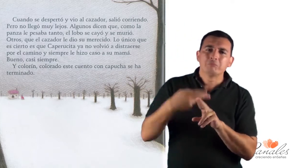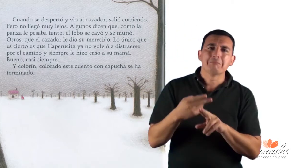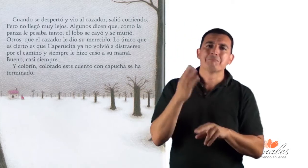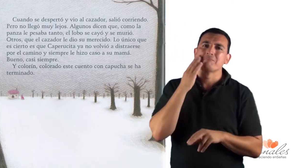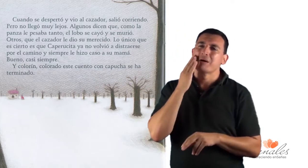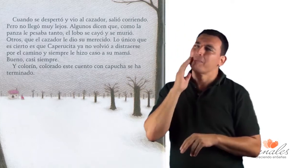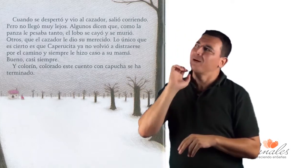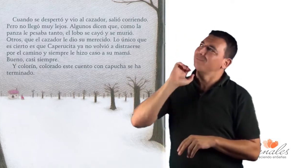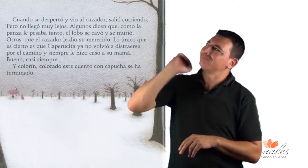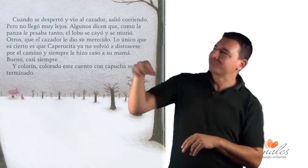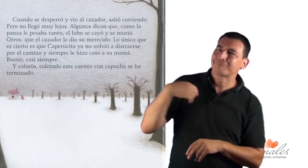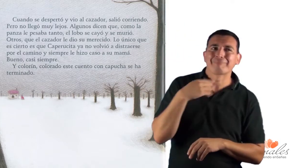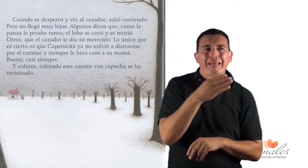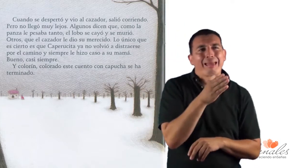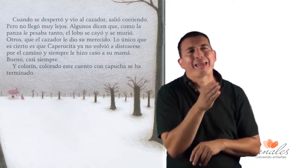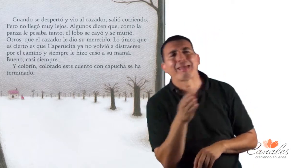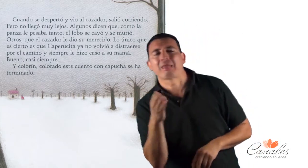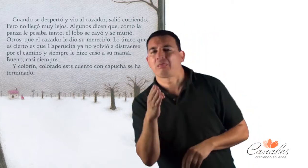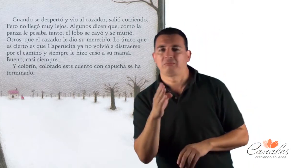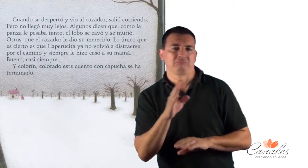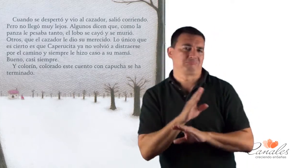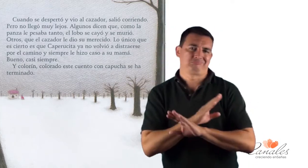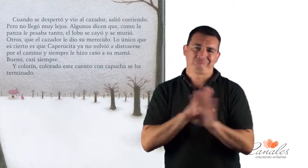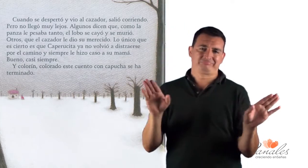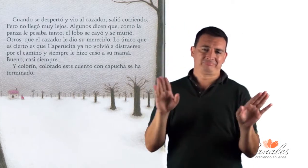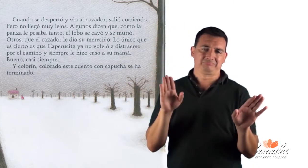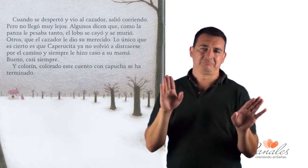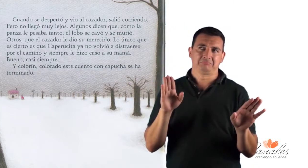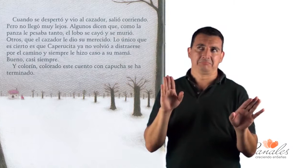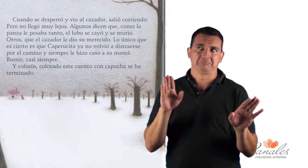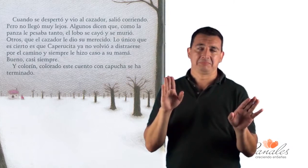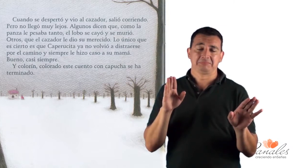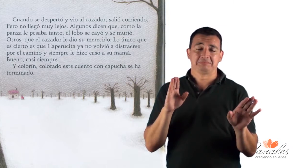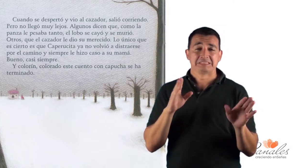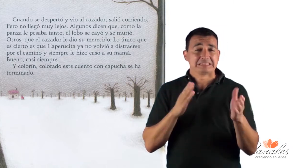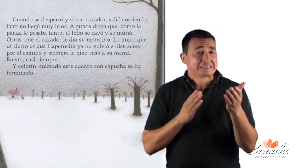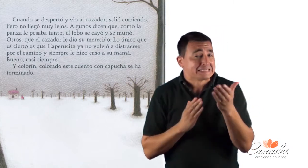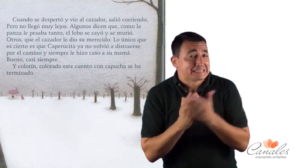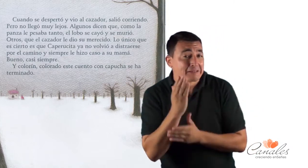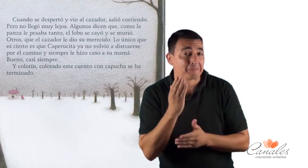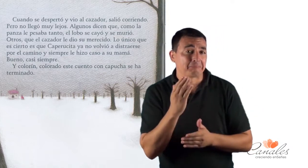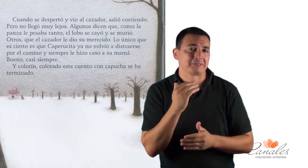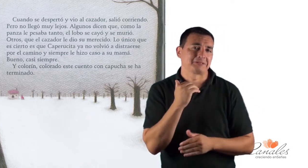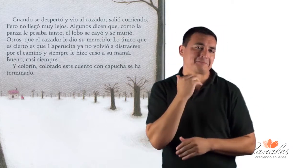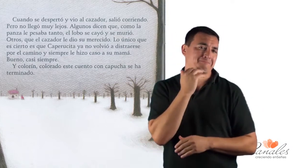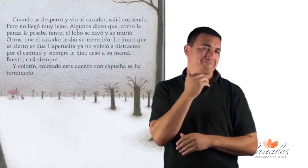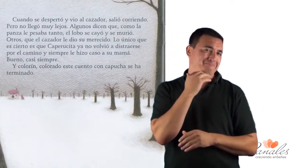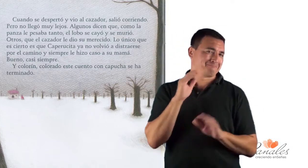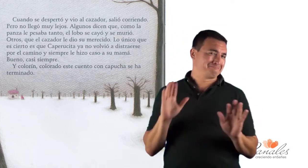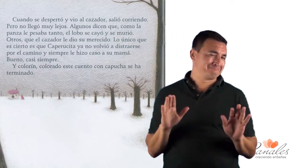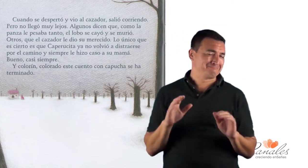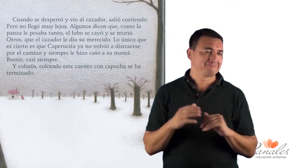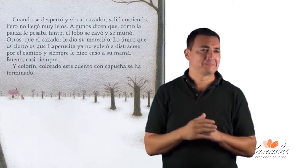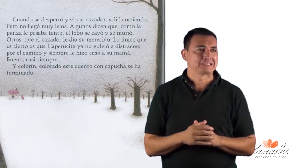no volvió a distraerse por el camino y siempre le hizo caso a su mamá. Bueno, casi siempre.